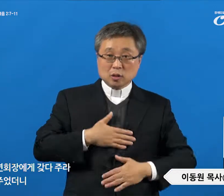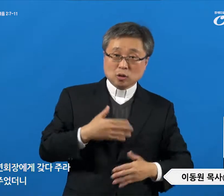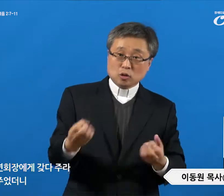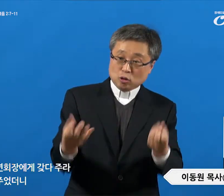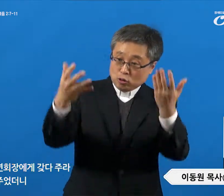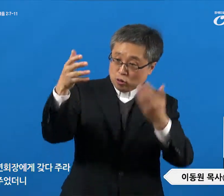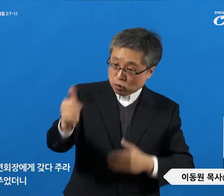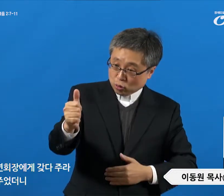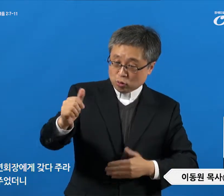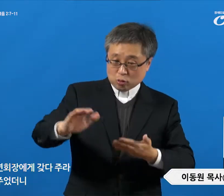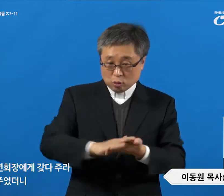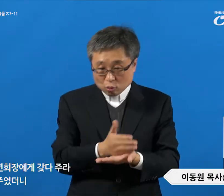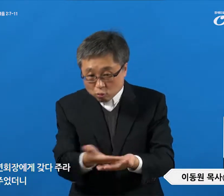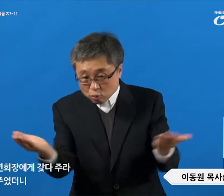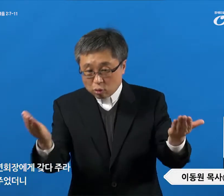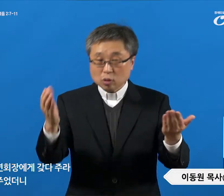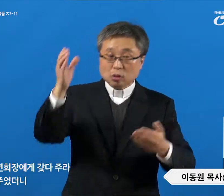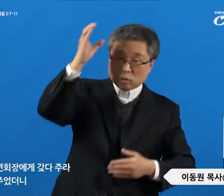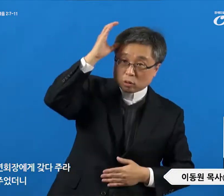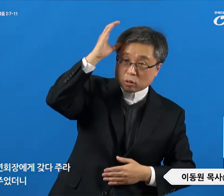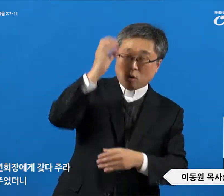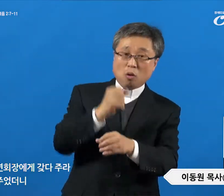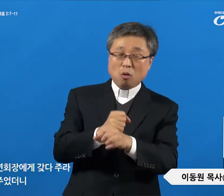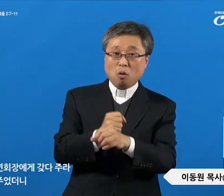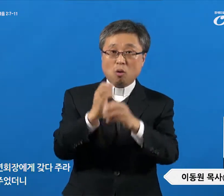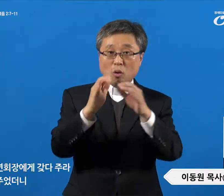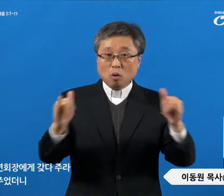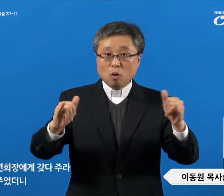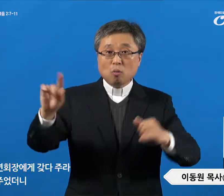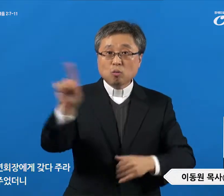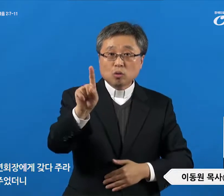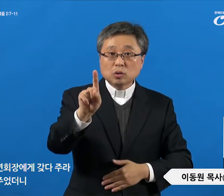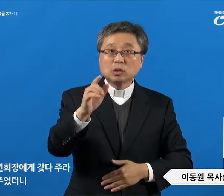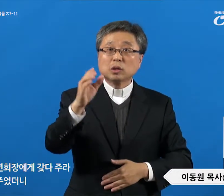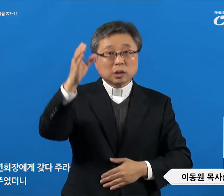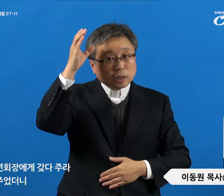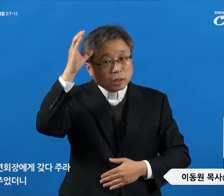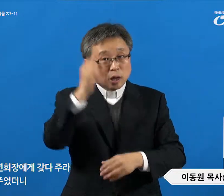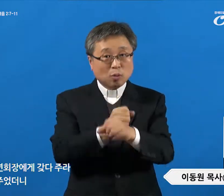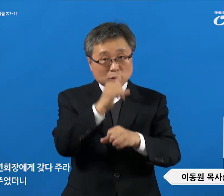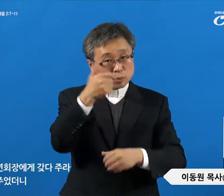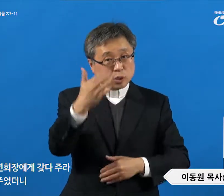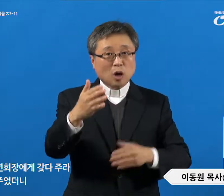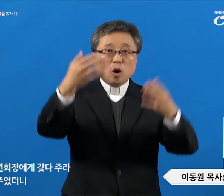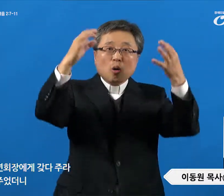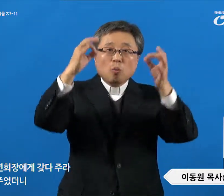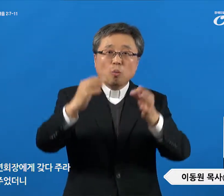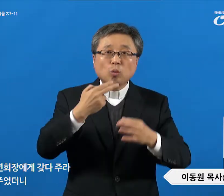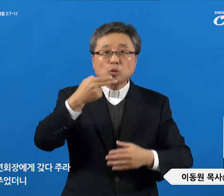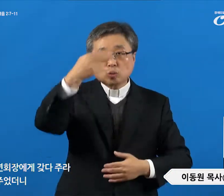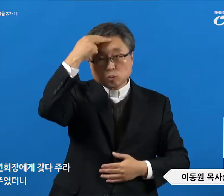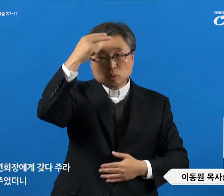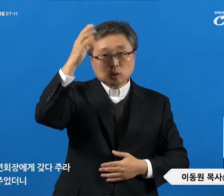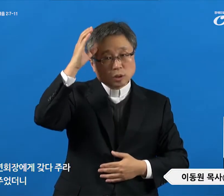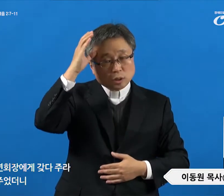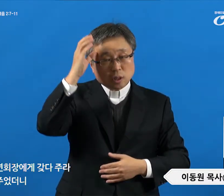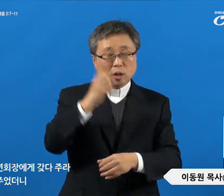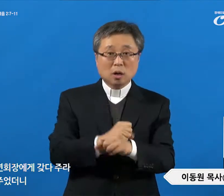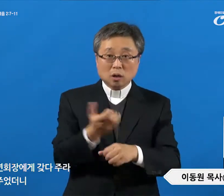나누어 줄 것을 기대했는데 사람들은 무엇을 기대하고 있었어요? 포도주를. 그런데 갖다 주기를 뭘